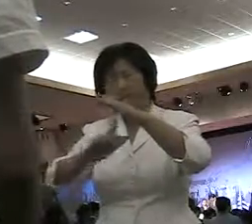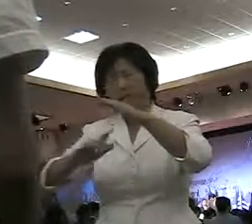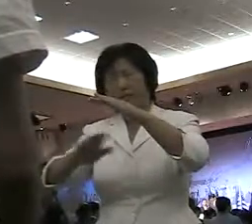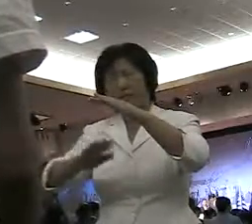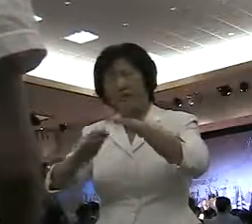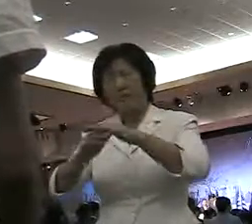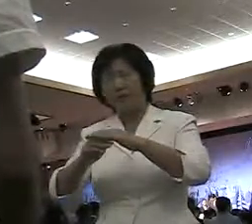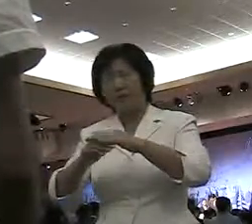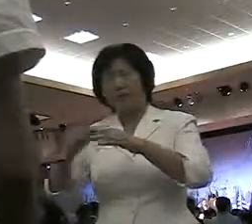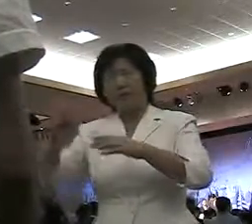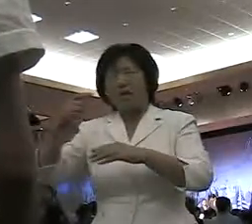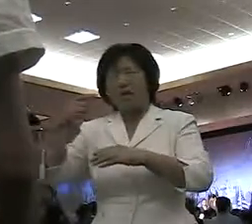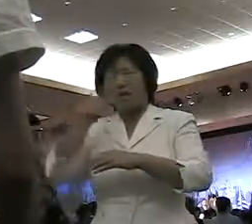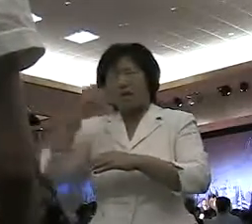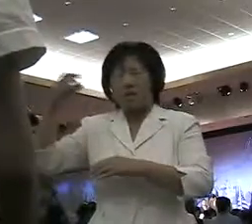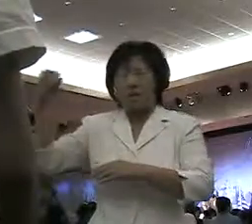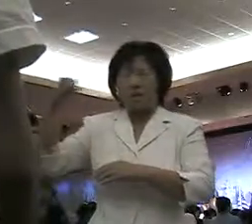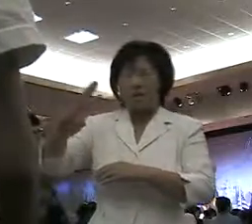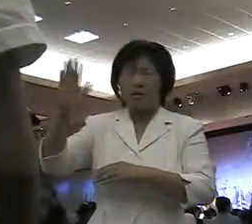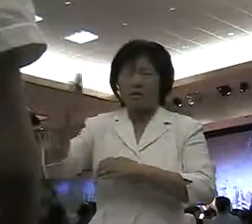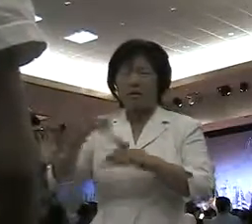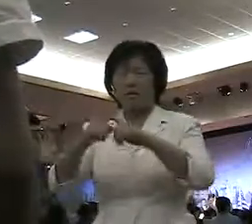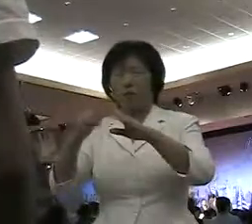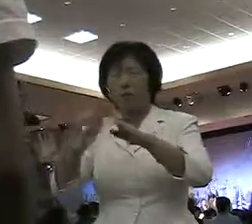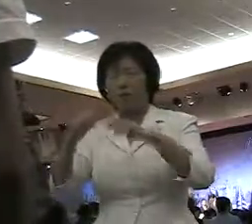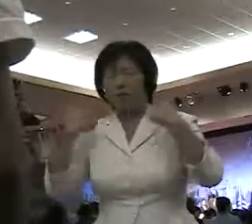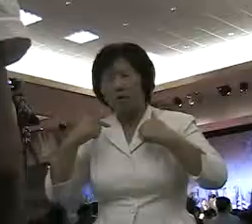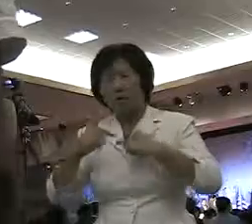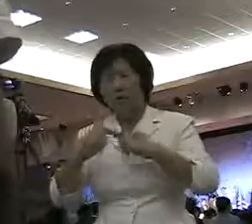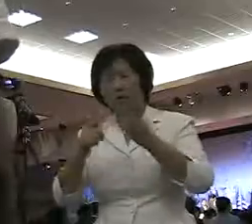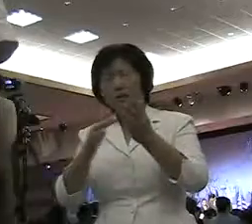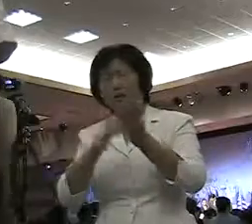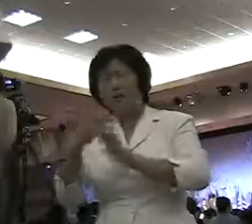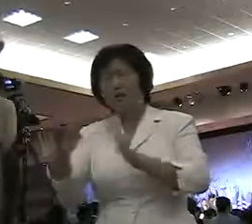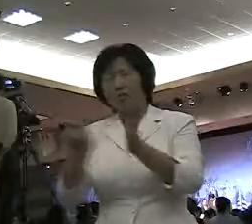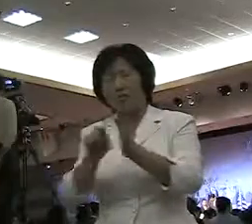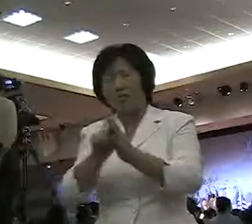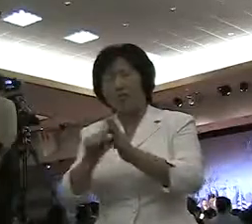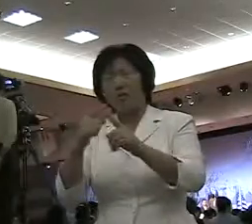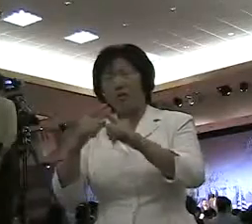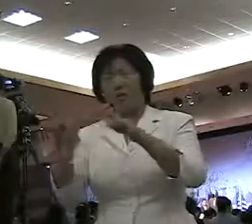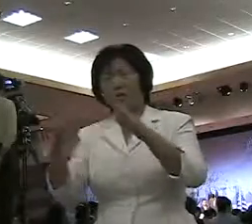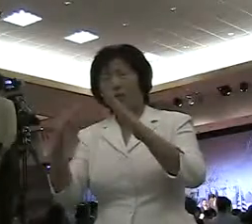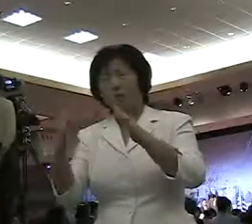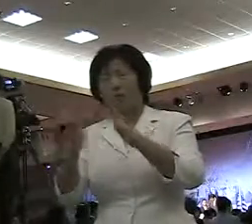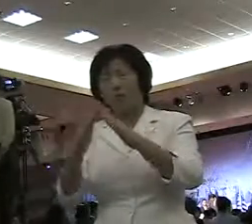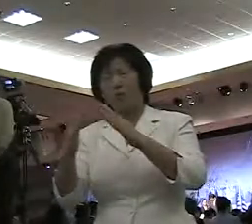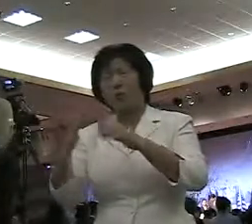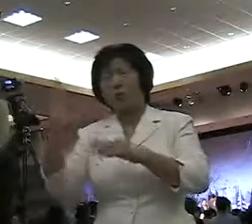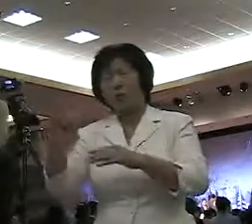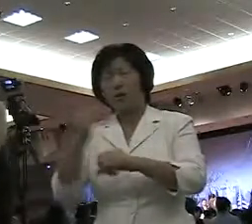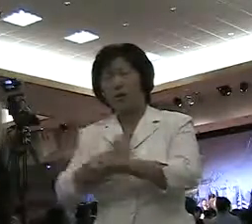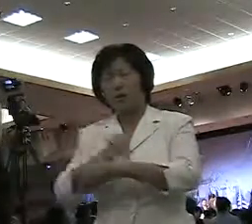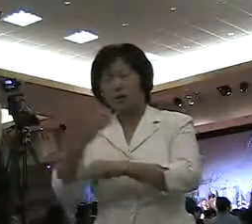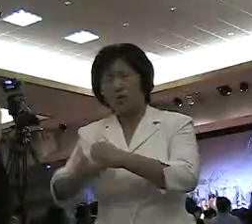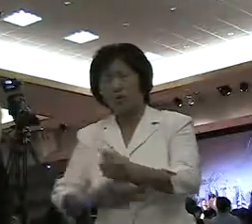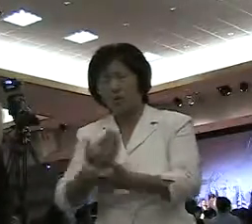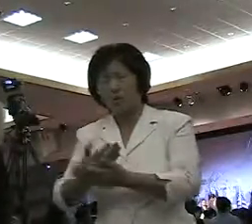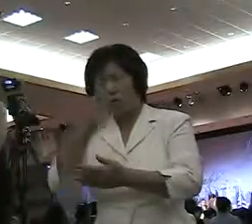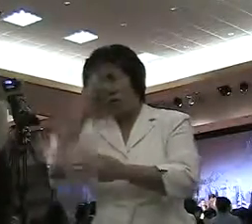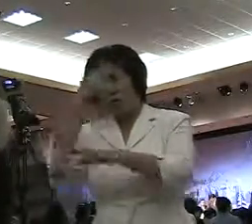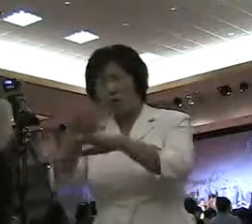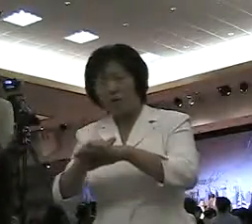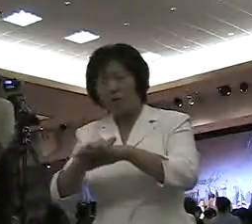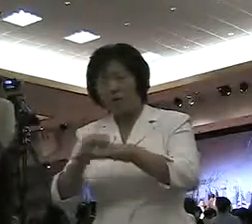가운데 빛과 소금이 되는 교회 되어 날마다 예수 믿는 자를 더하시는 은혜가 넘치는 교회 되게 하여 주시옵소서. 오늘도 예배를